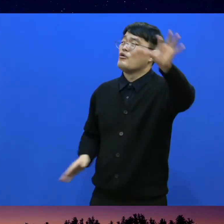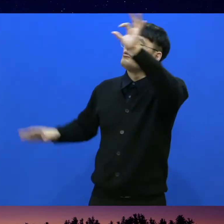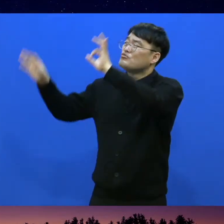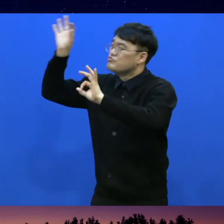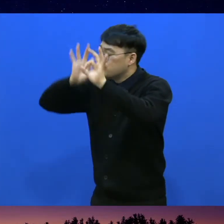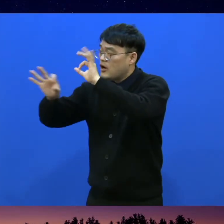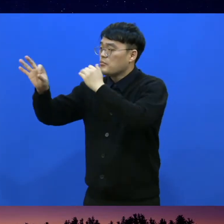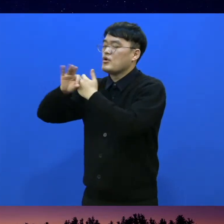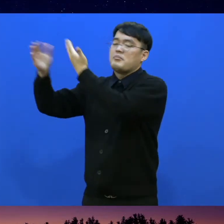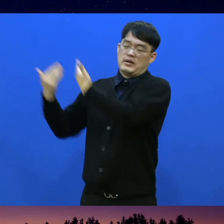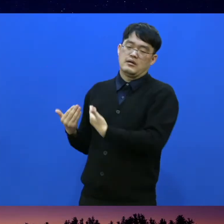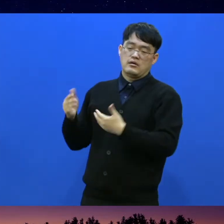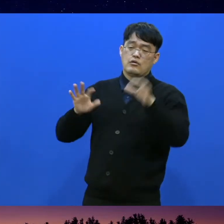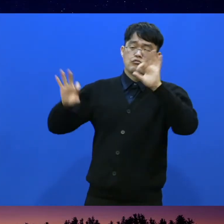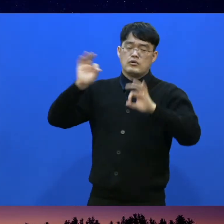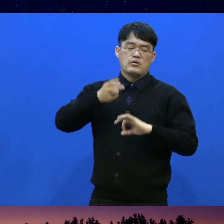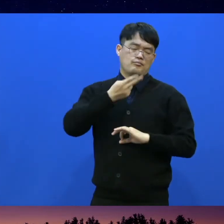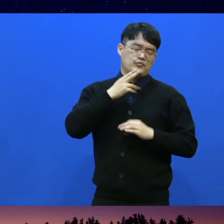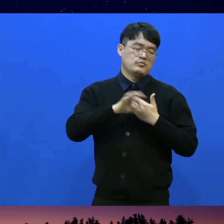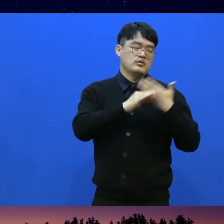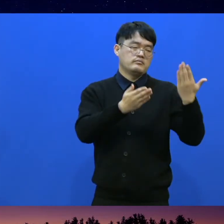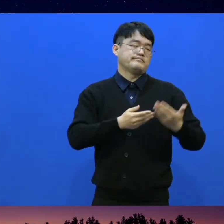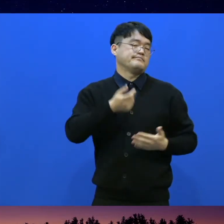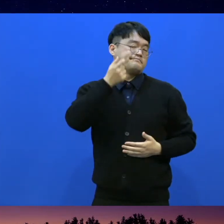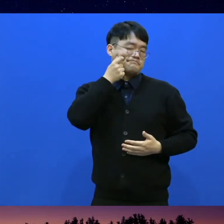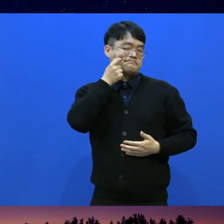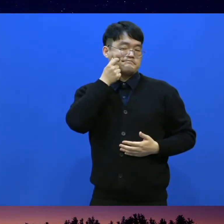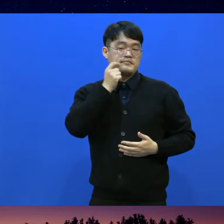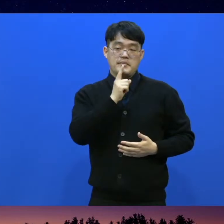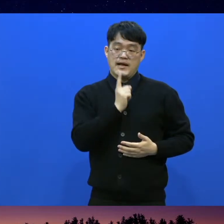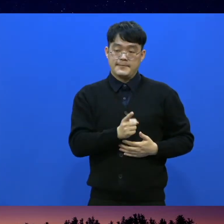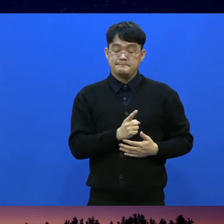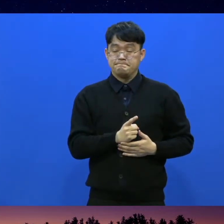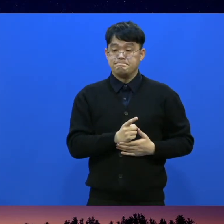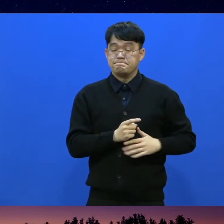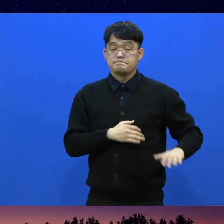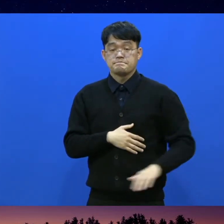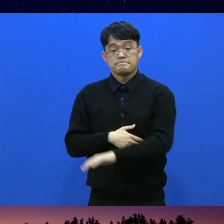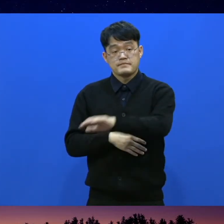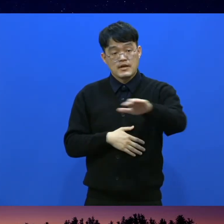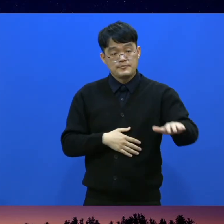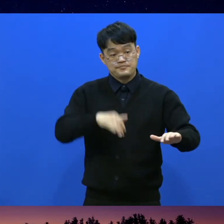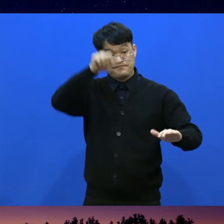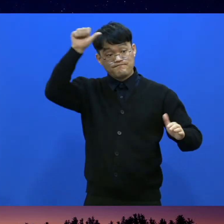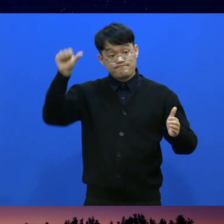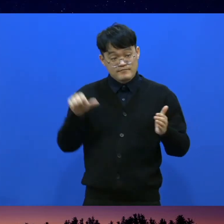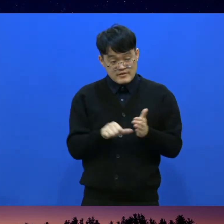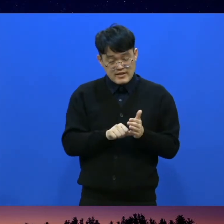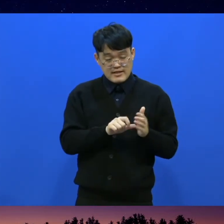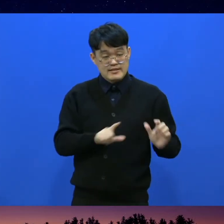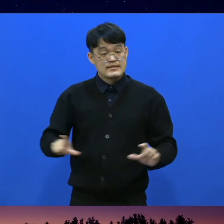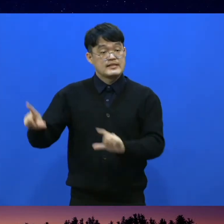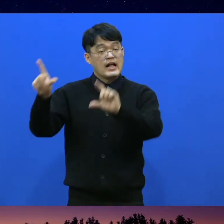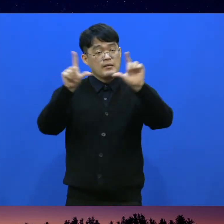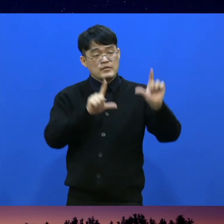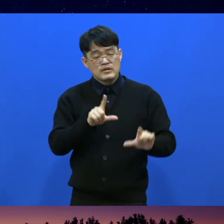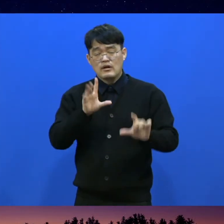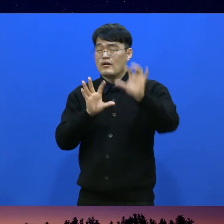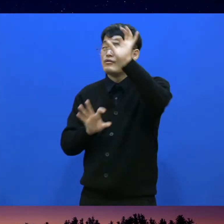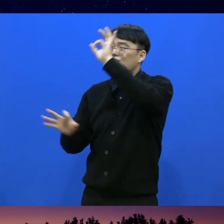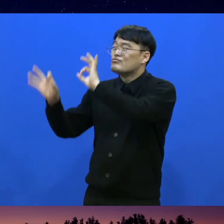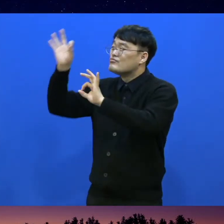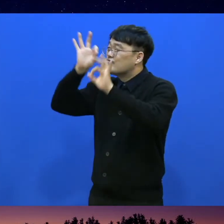구하면 받고 구하지 않으면 받지 않는 못하는 것입니다. 그럼 우리의 인생은 구하는 것에 따라 결정됩니다. 구하는